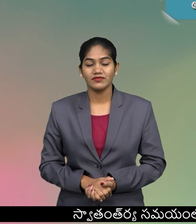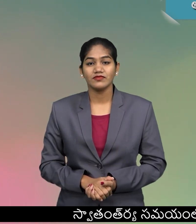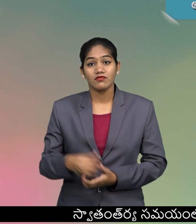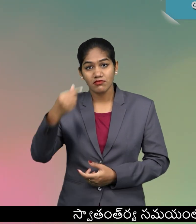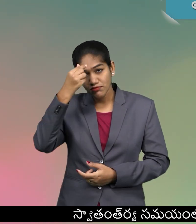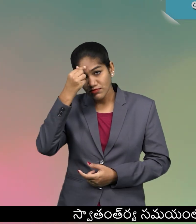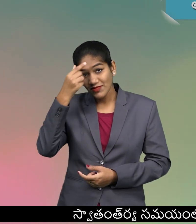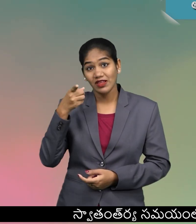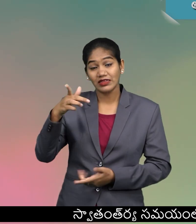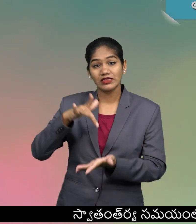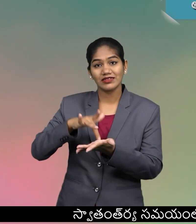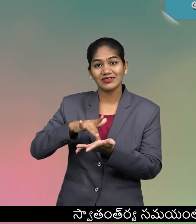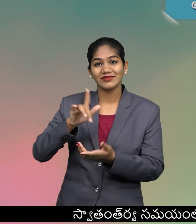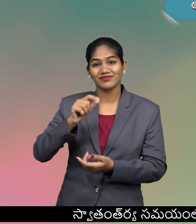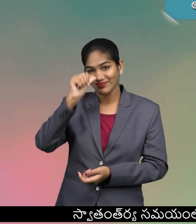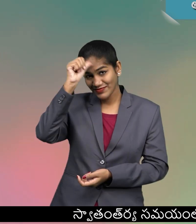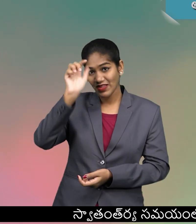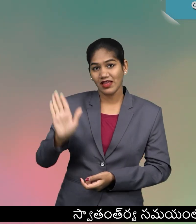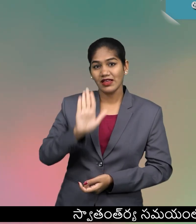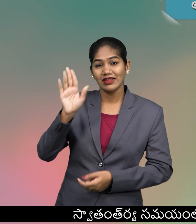స్వాతంత్ర్య సమయంలో భారతీయ పరిశ్రమ సమస్యలు.